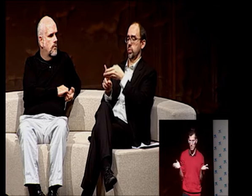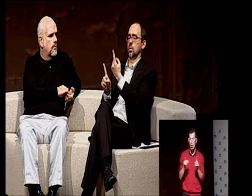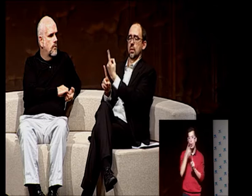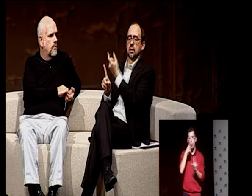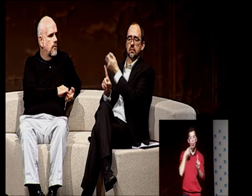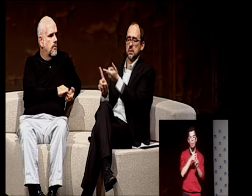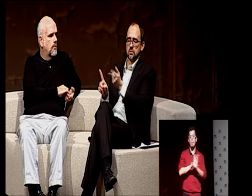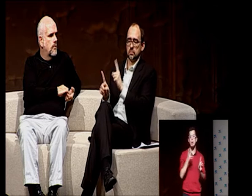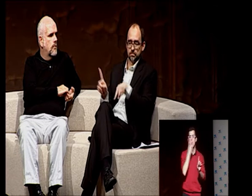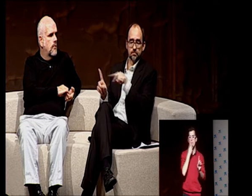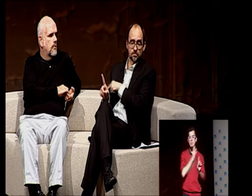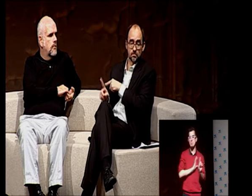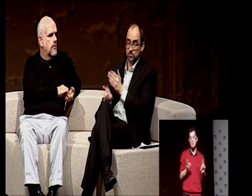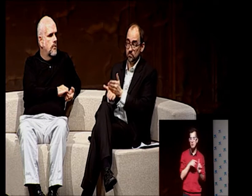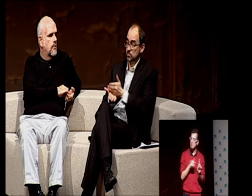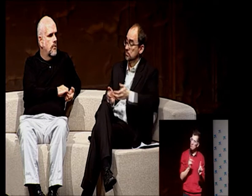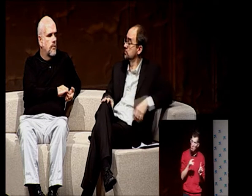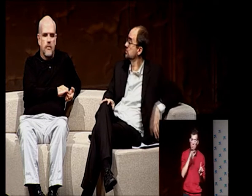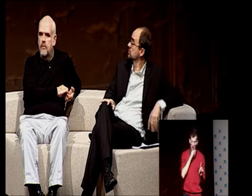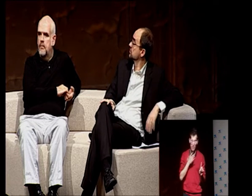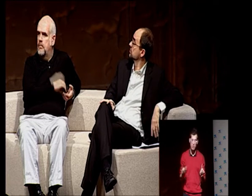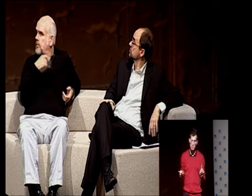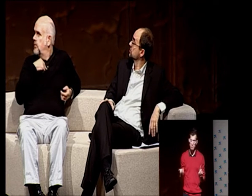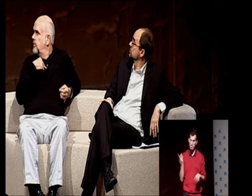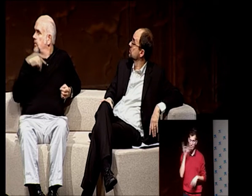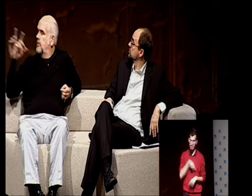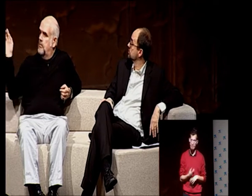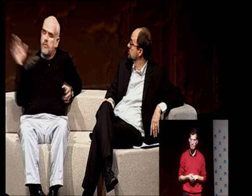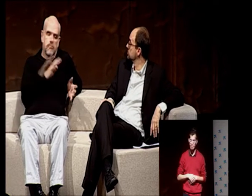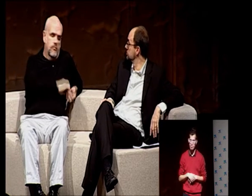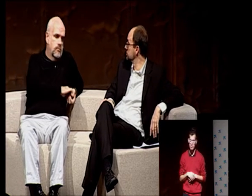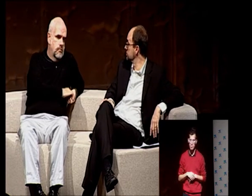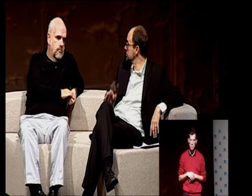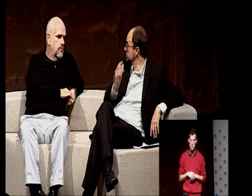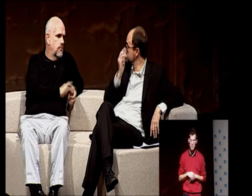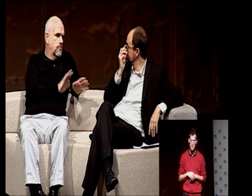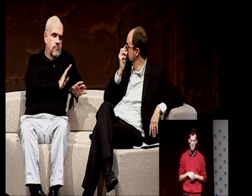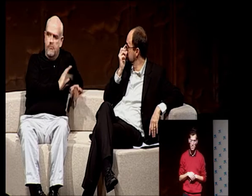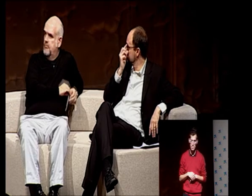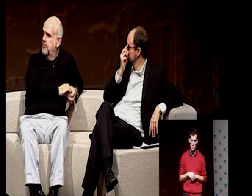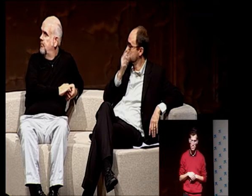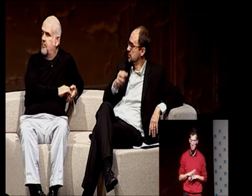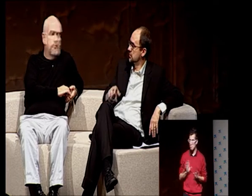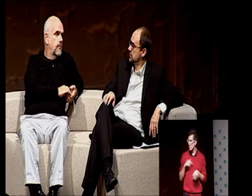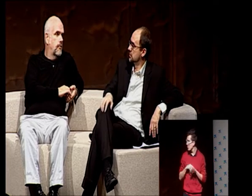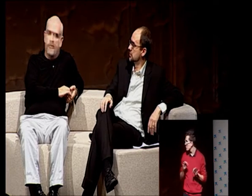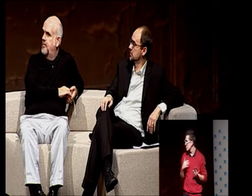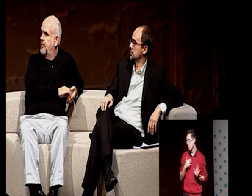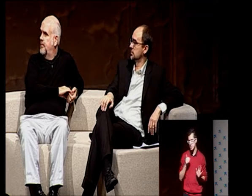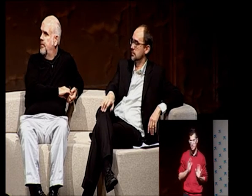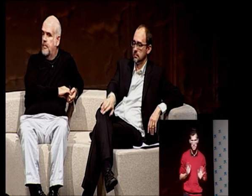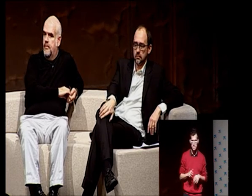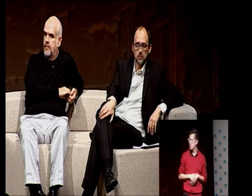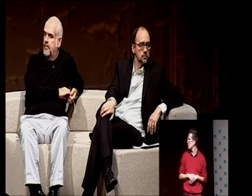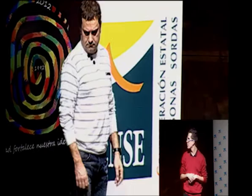padres de todo el abanico de posibilidades con el que pueden contar porque solo decantarse por una sola Por una única solución